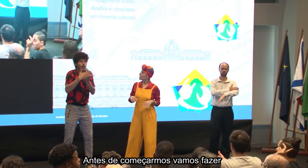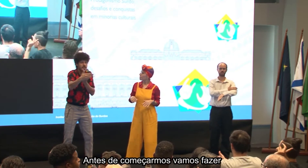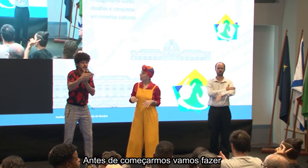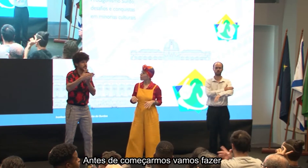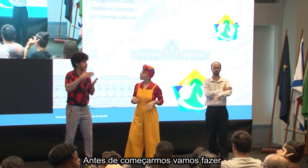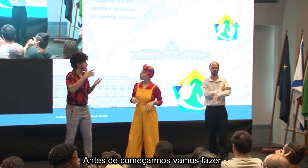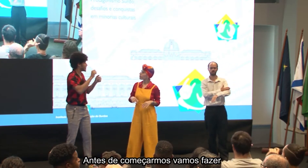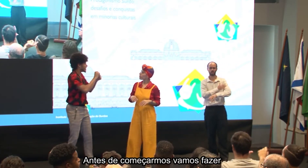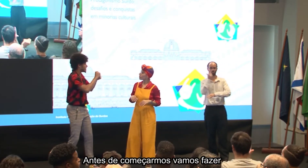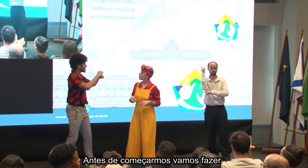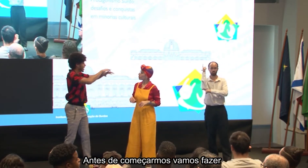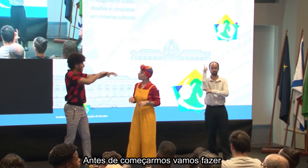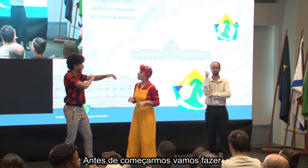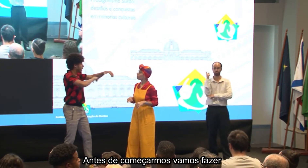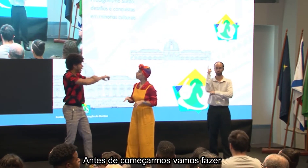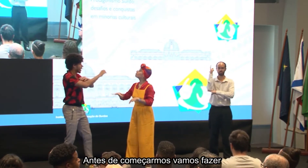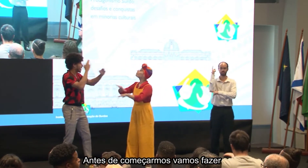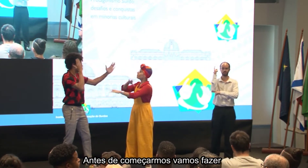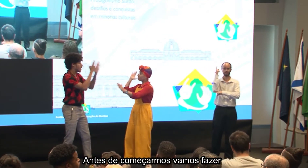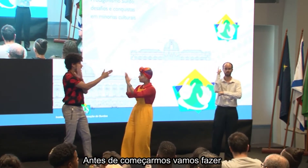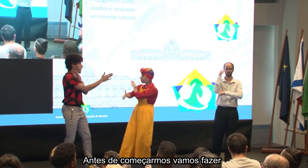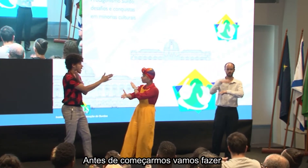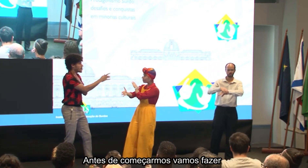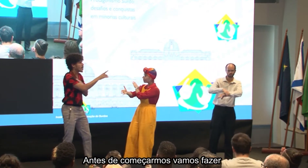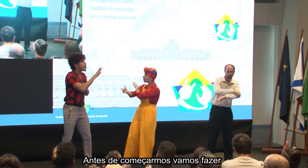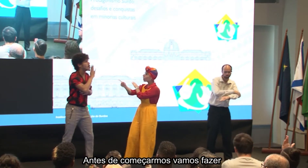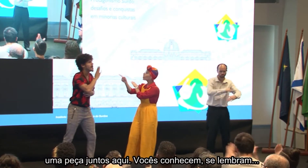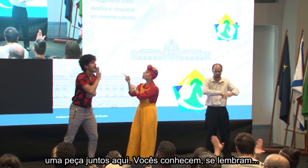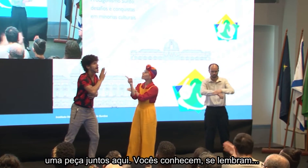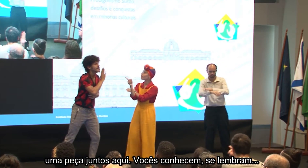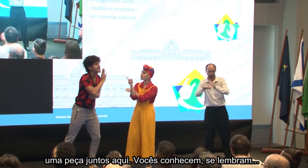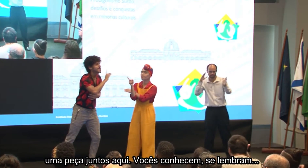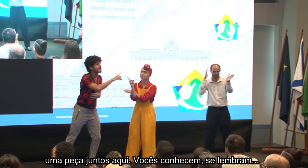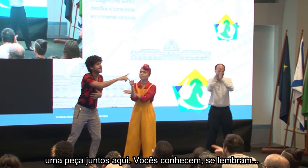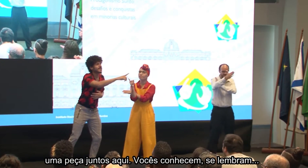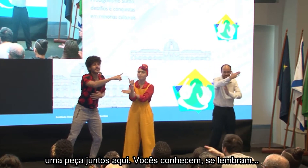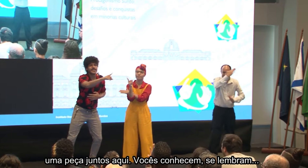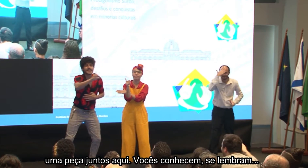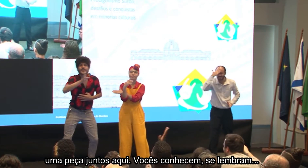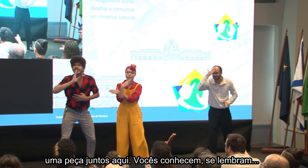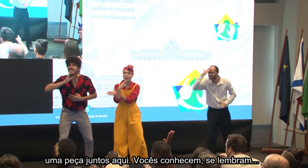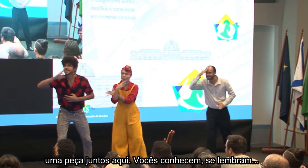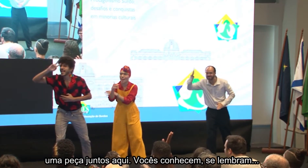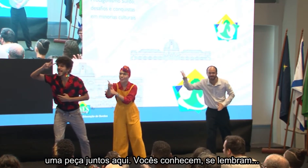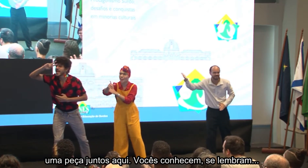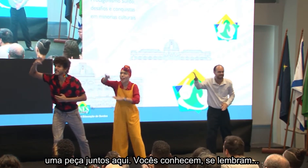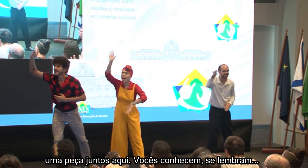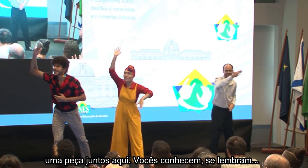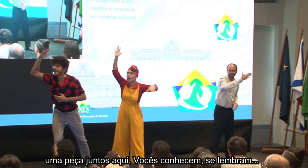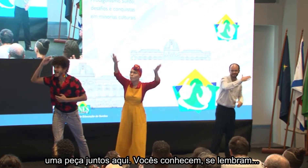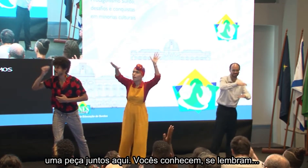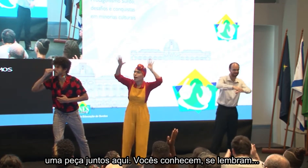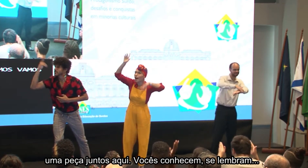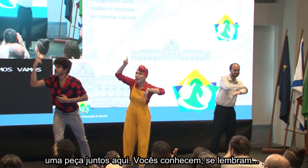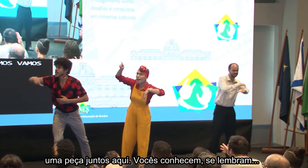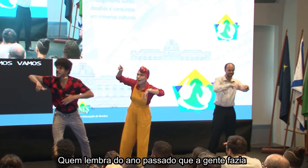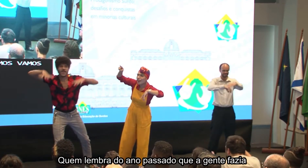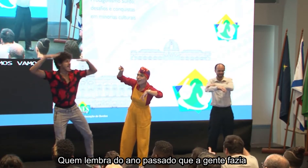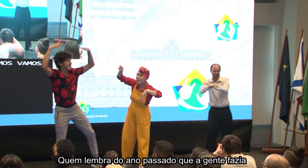Bom, antes de começarmos, vamos fazer uma peça juntos aqui. Vocês conhecem, vocês se lembram Quem do lembra que do nós ano